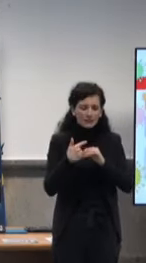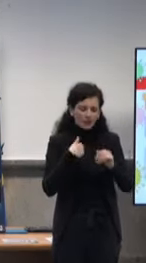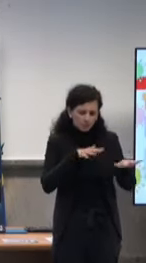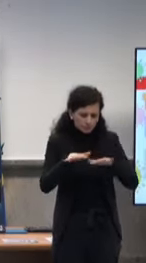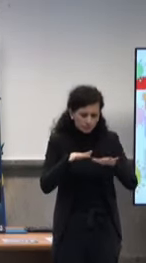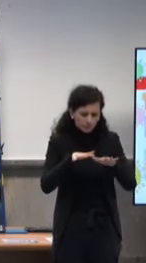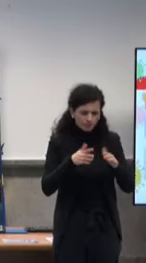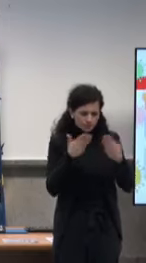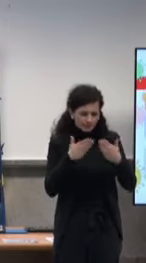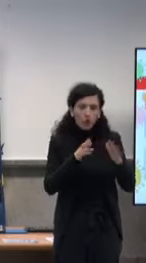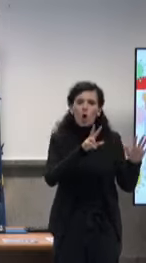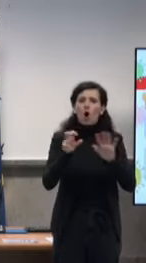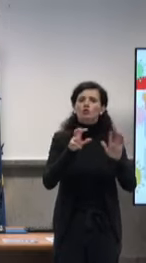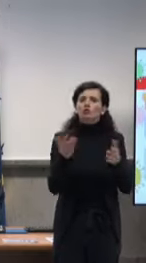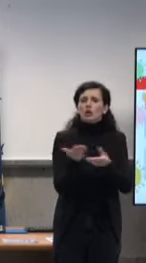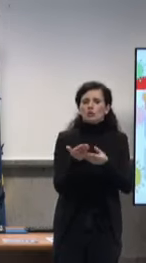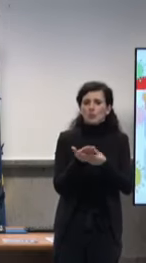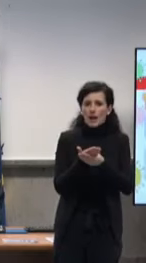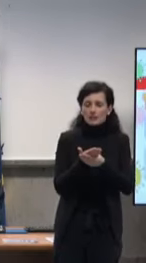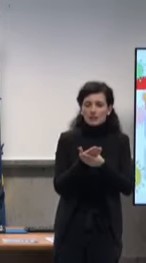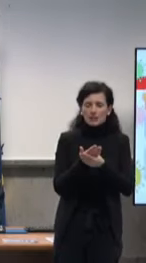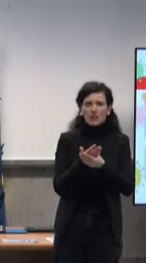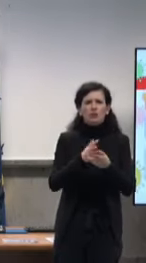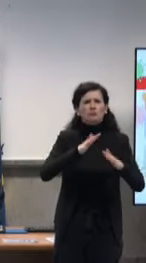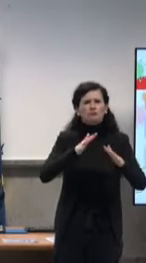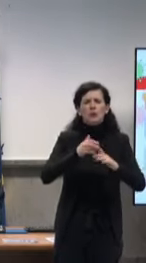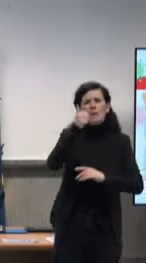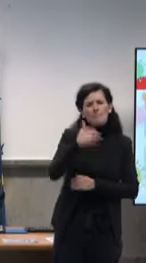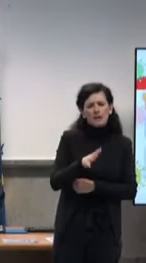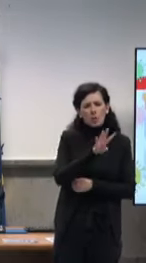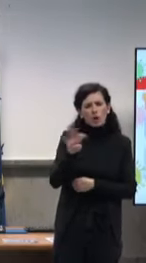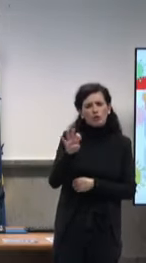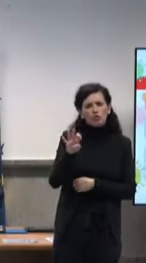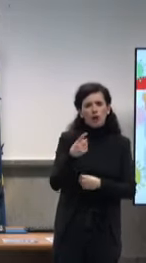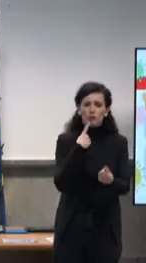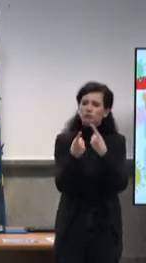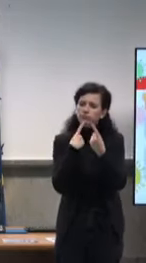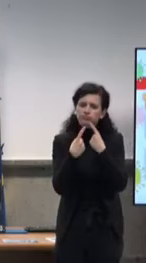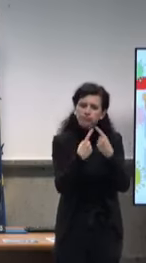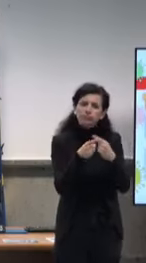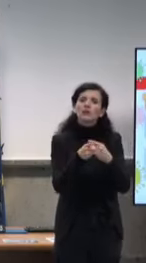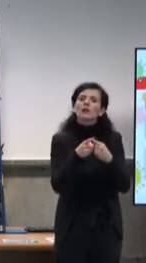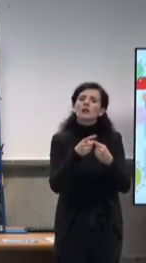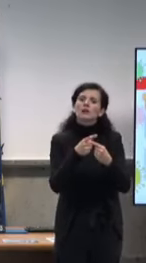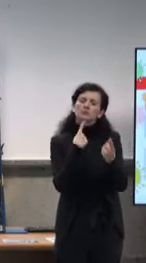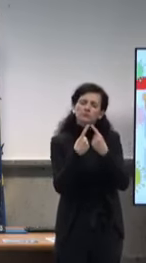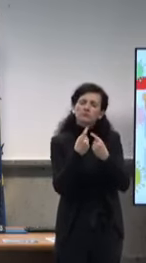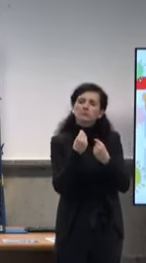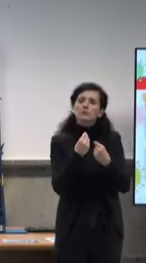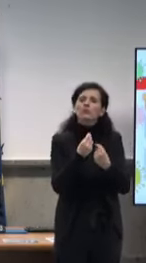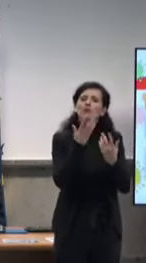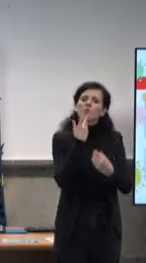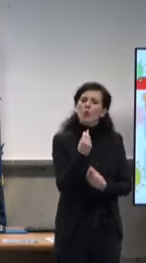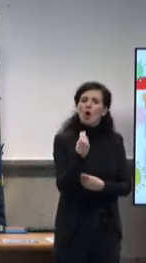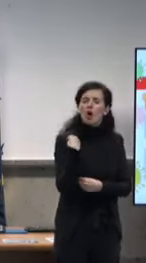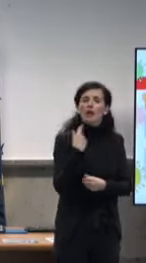affrontando e ha avuto più di mille quasi 1400 interlocuzioni con richieste di chiarimenti a cui è stata data